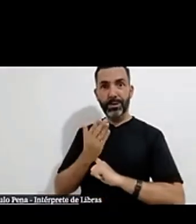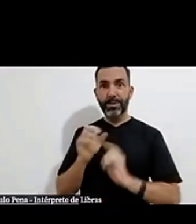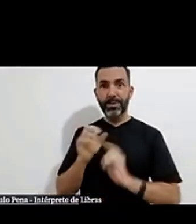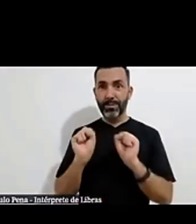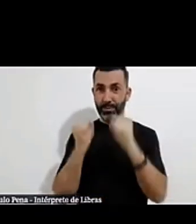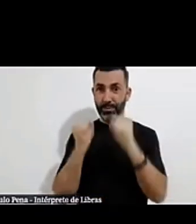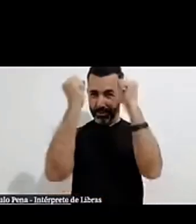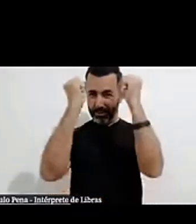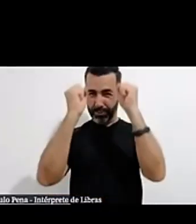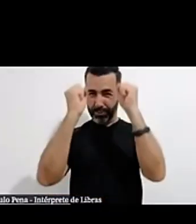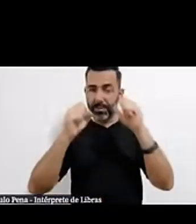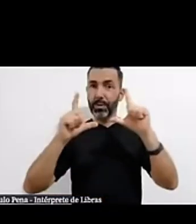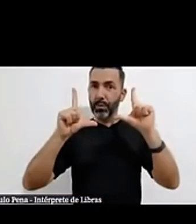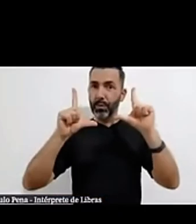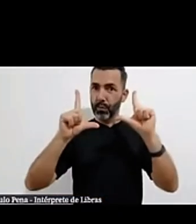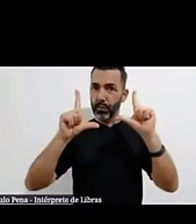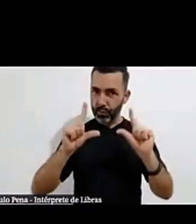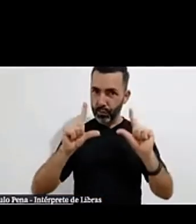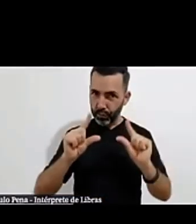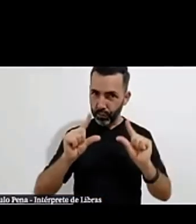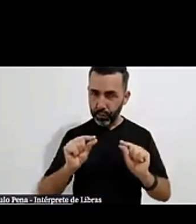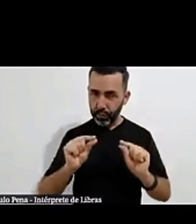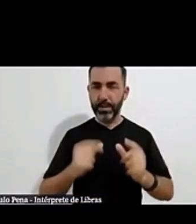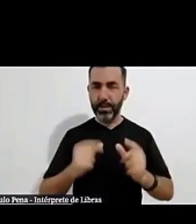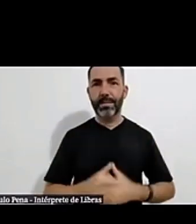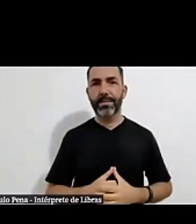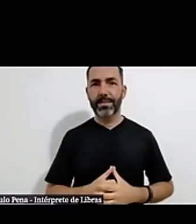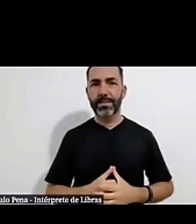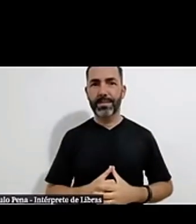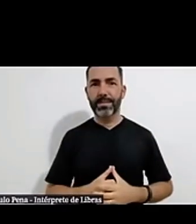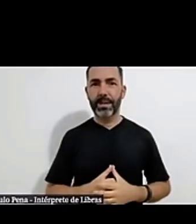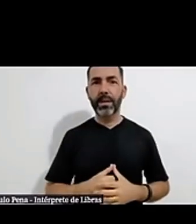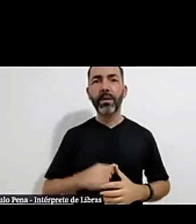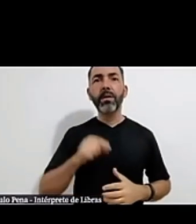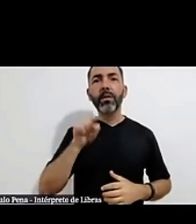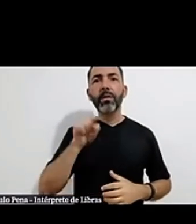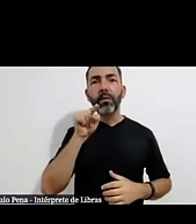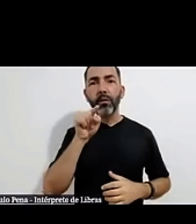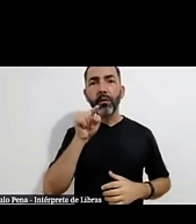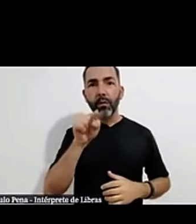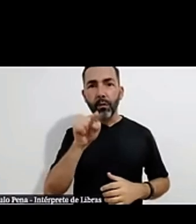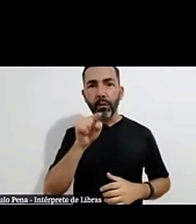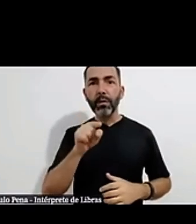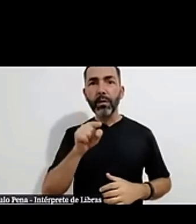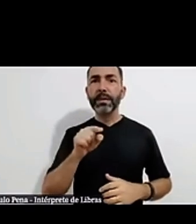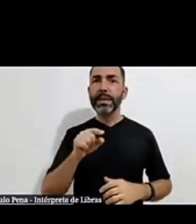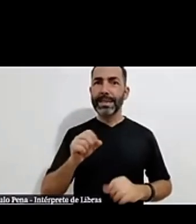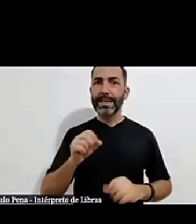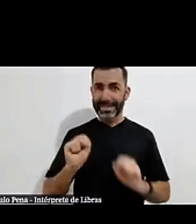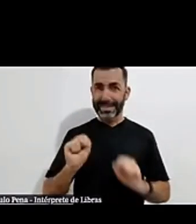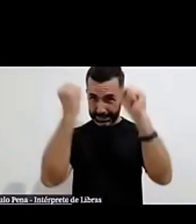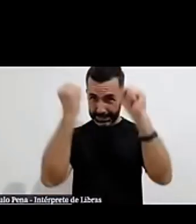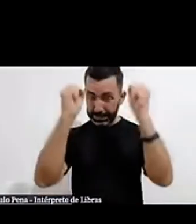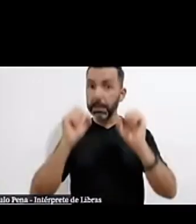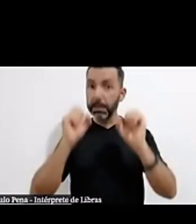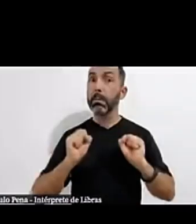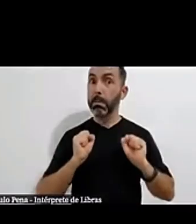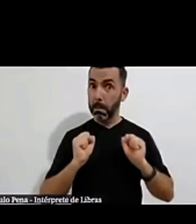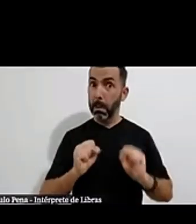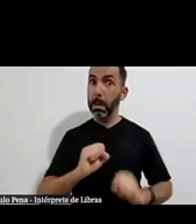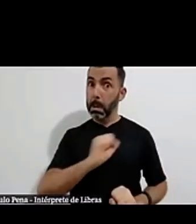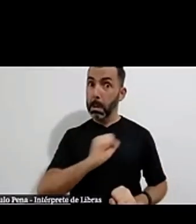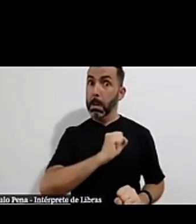estresse oxidativo. Um dos fatores que pode contribuir para a arritmia, tá certo? E muito forte